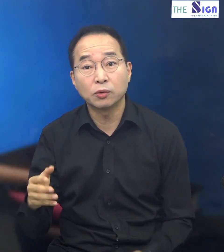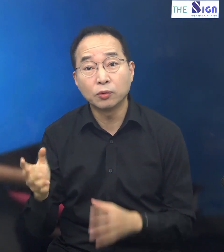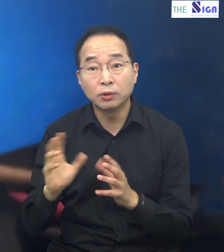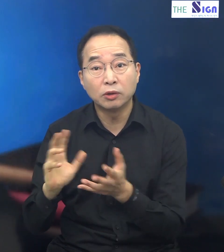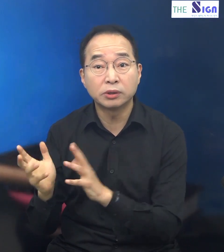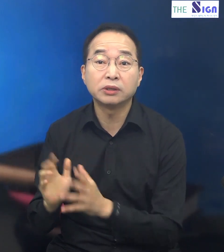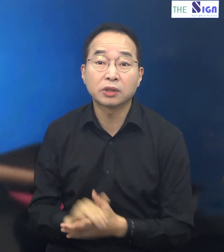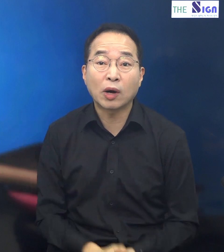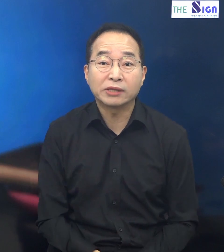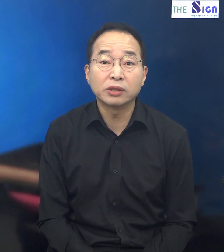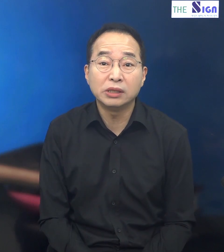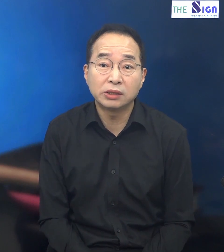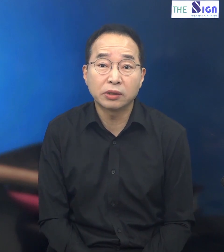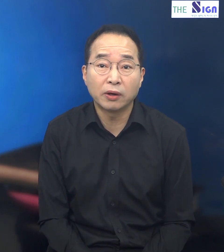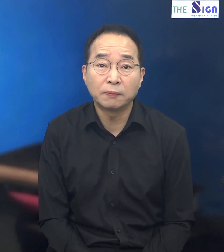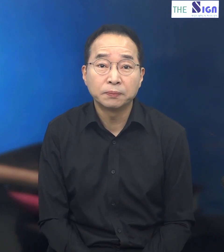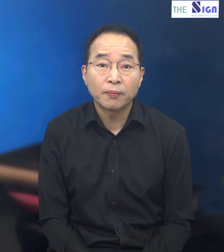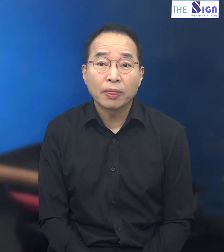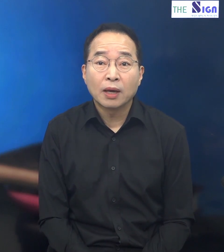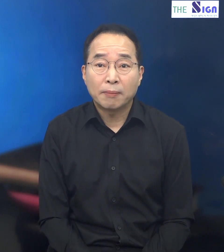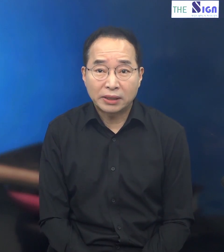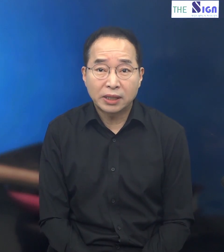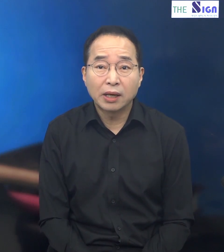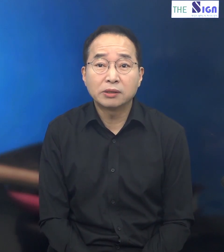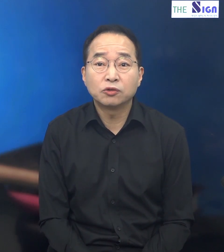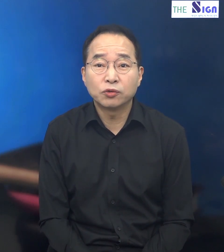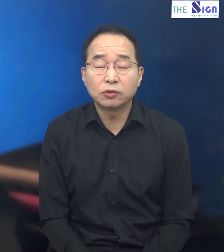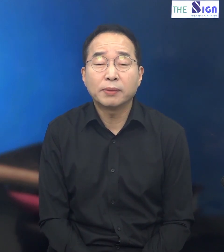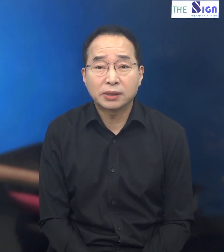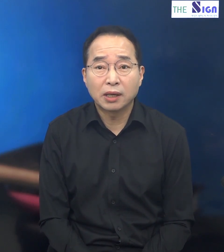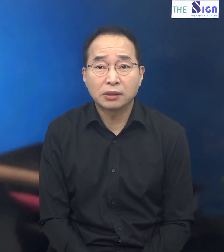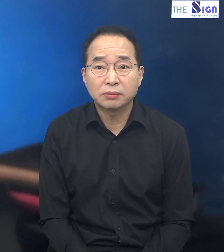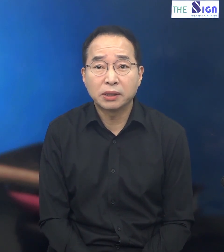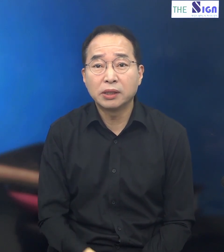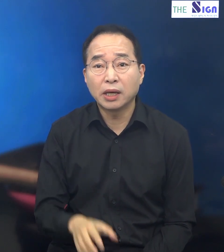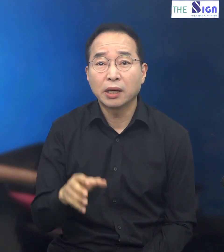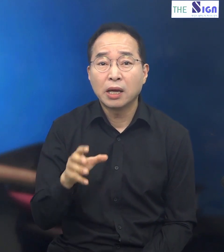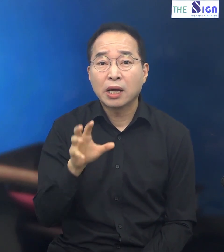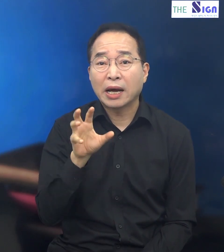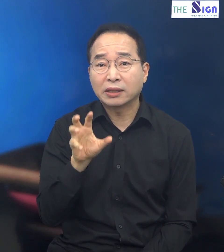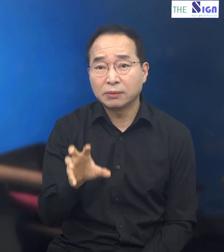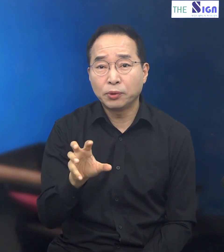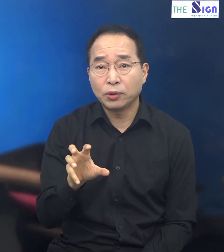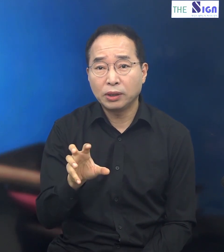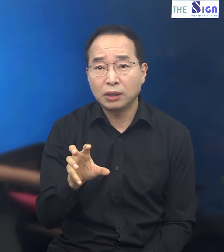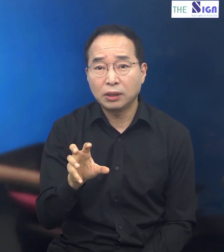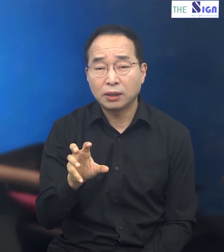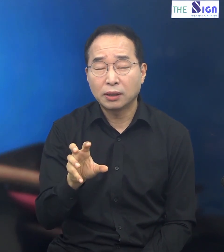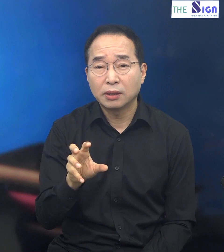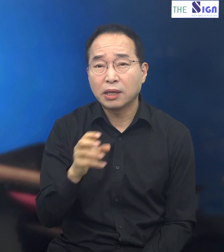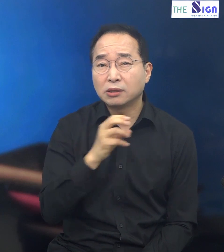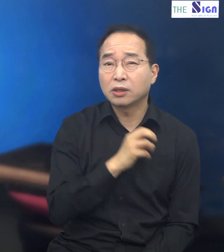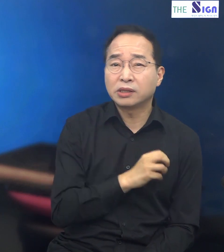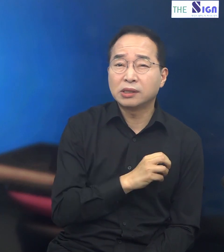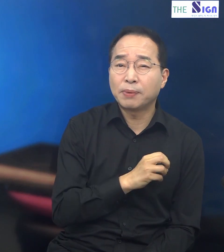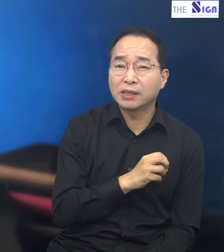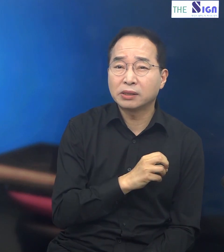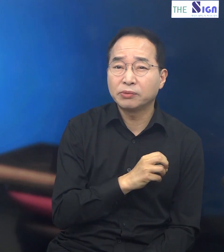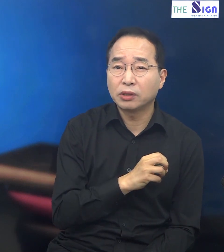이런 것들이 과정이 있어요. 마찬가지 수어도 마찬가지입니다. 이게 같은 표현이 예전에 7, 80년대